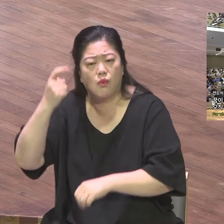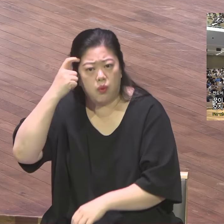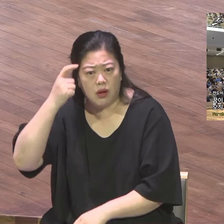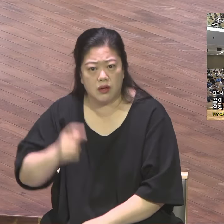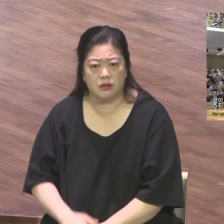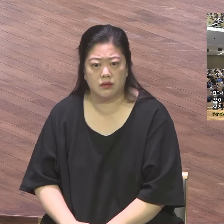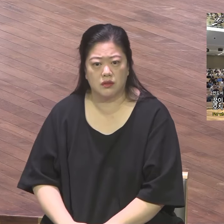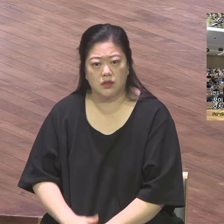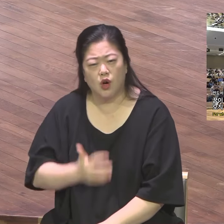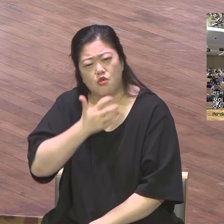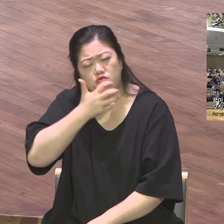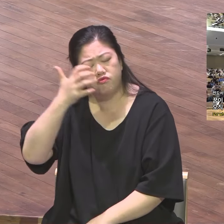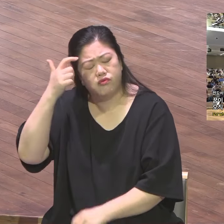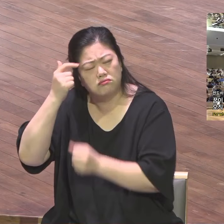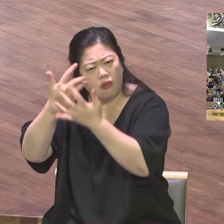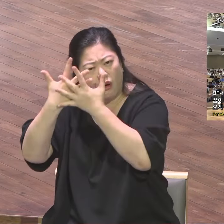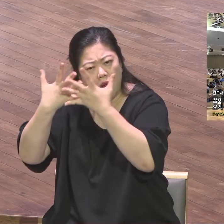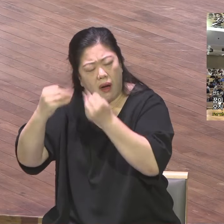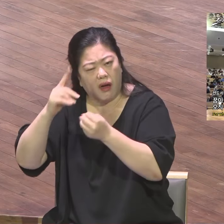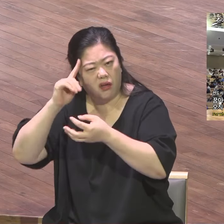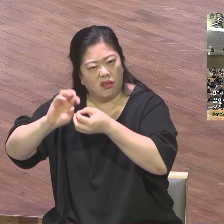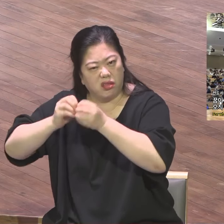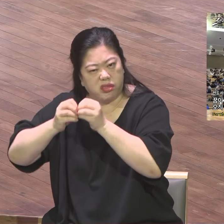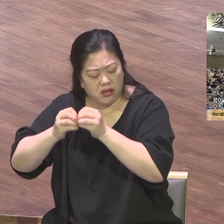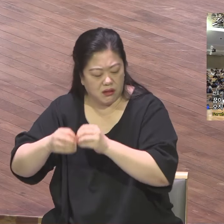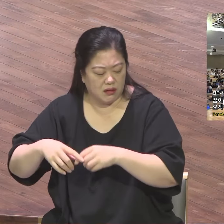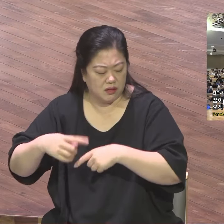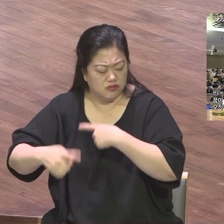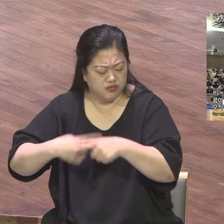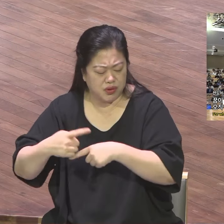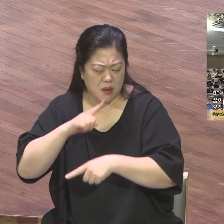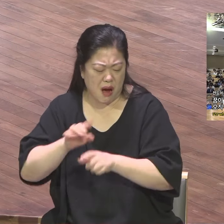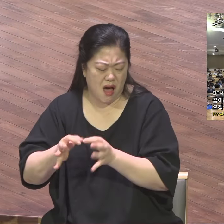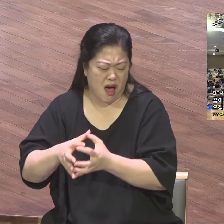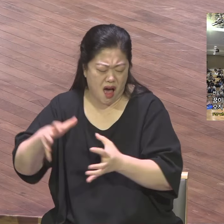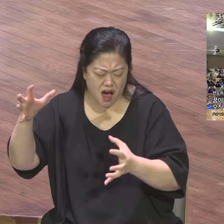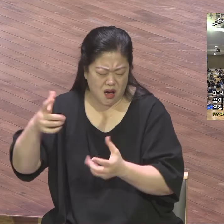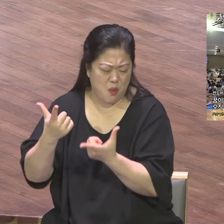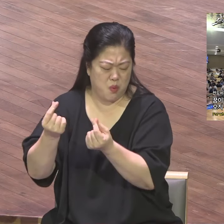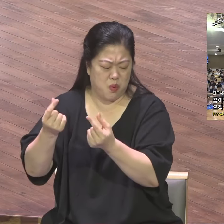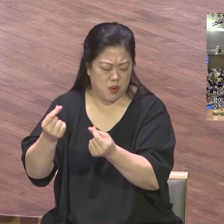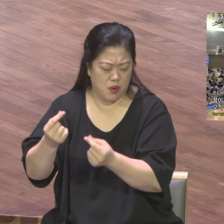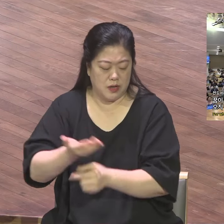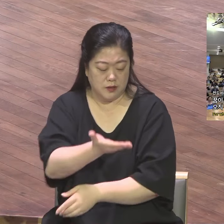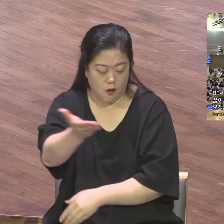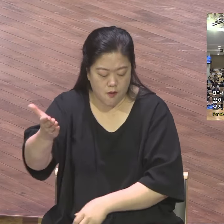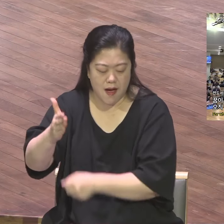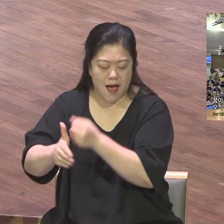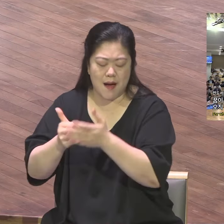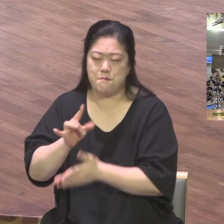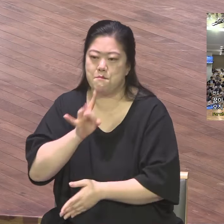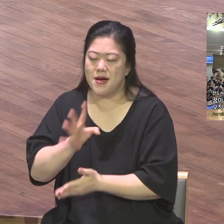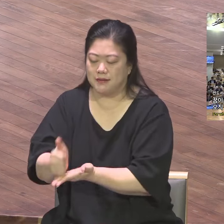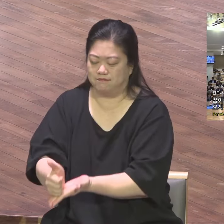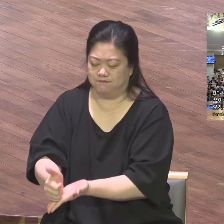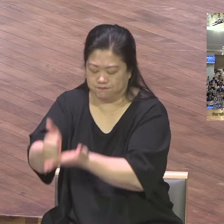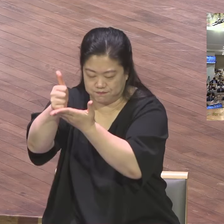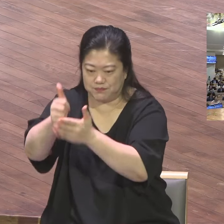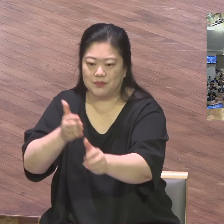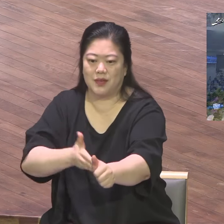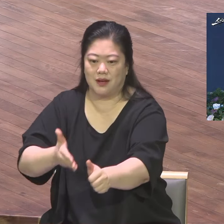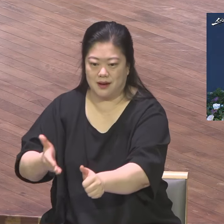많으면 헛된 일이 많아지고 말이 많아도 그러하니 오직 너는 여호와를 경외할지니라.